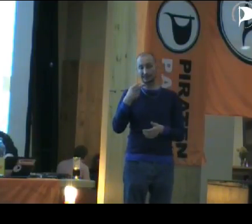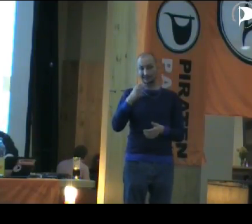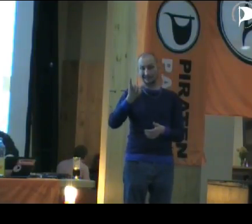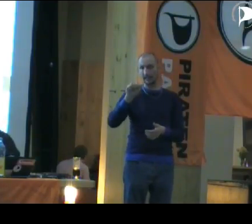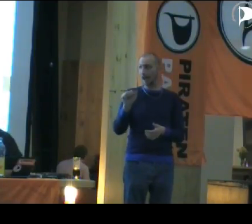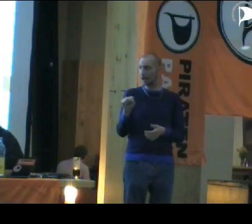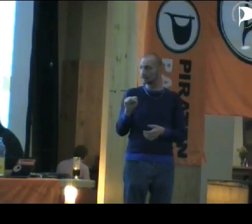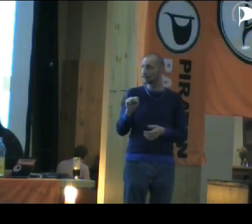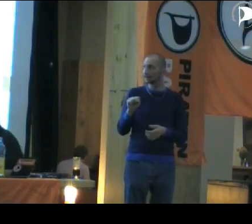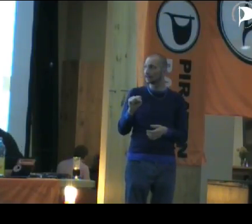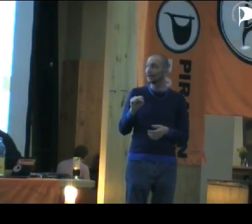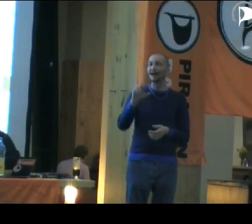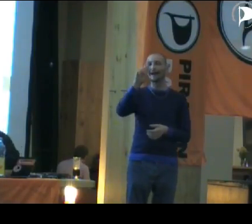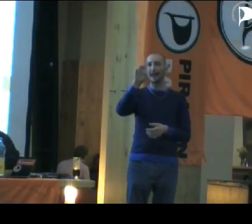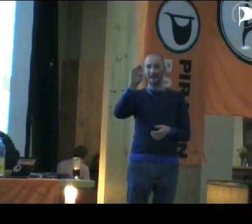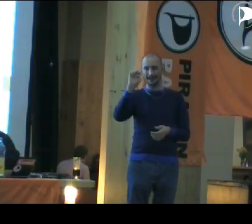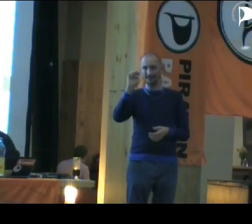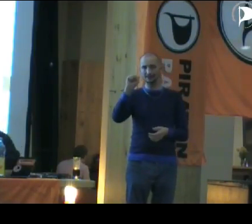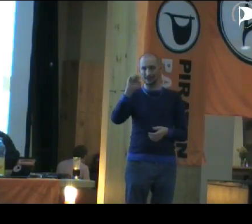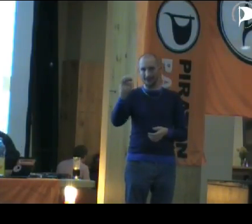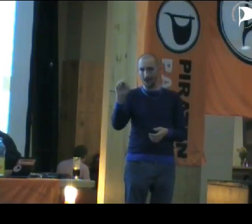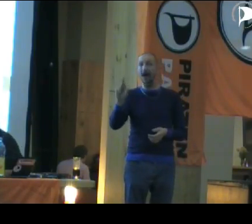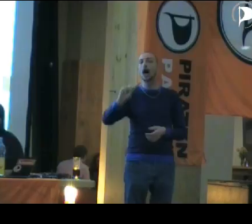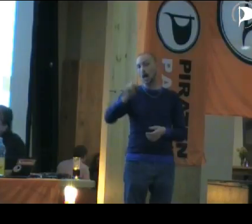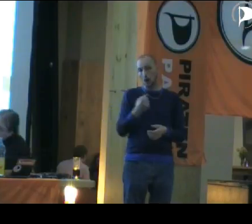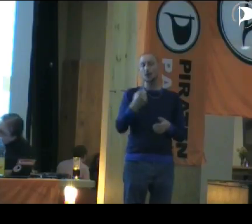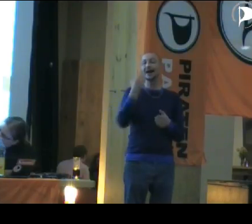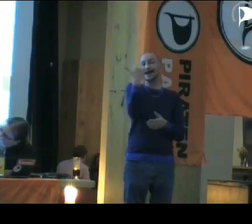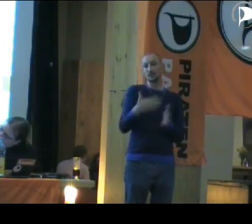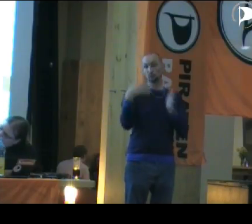ich bin das gilt auch wenn die rechnung machen